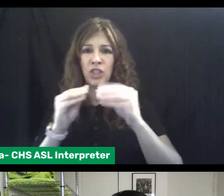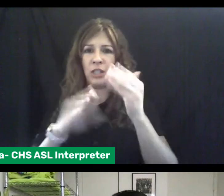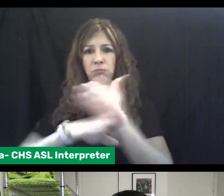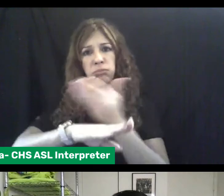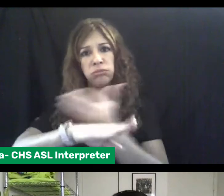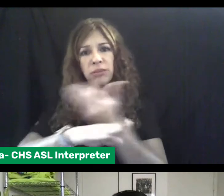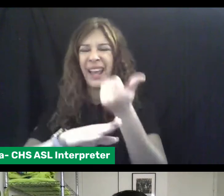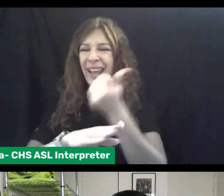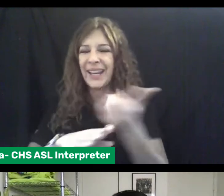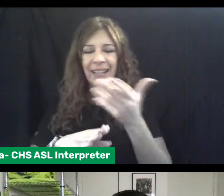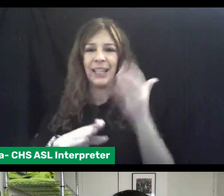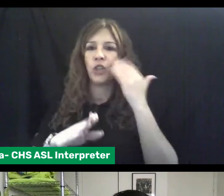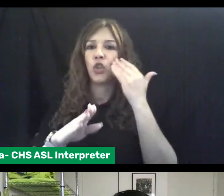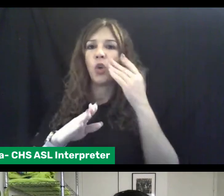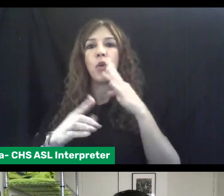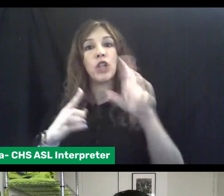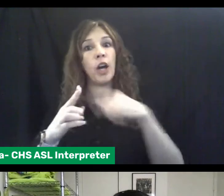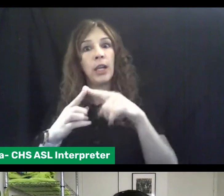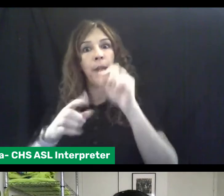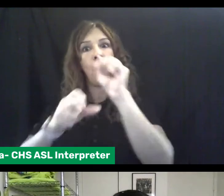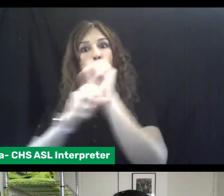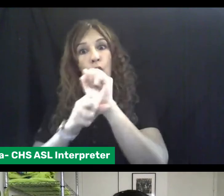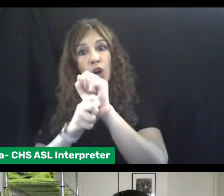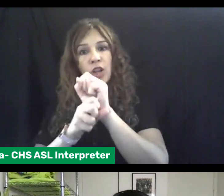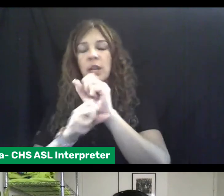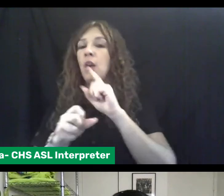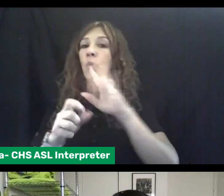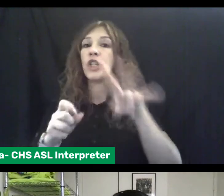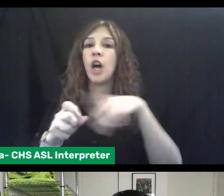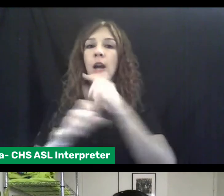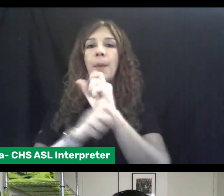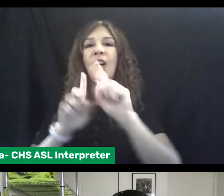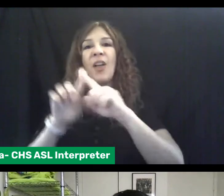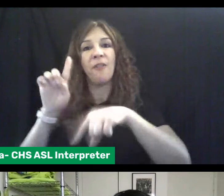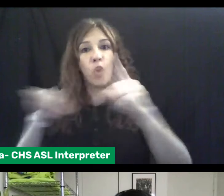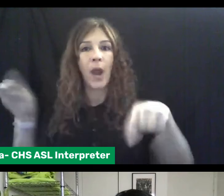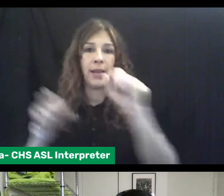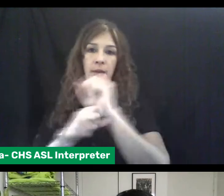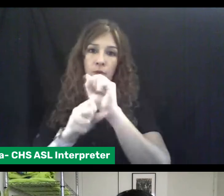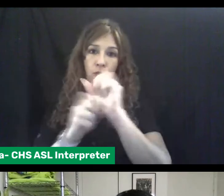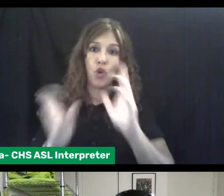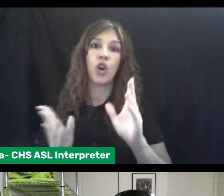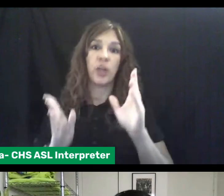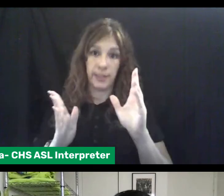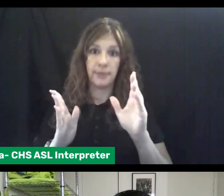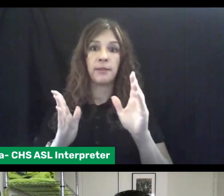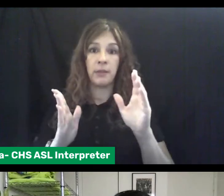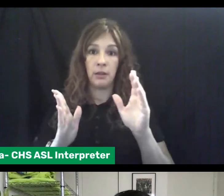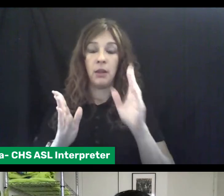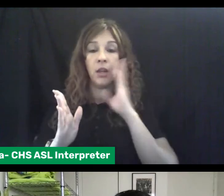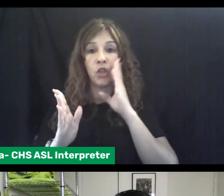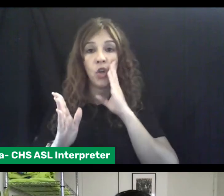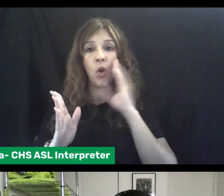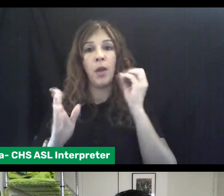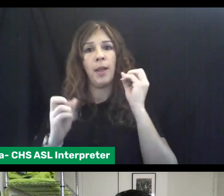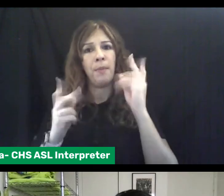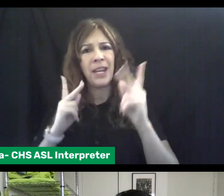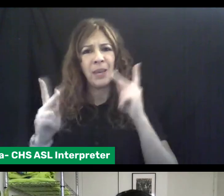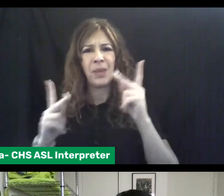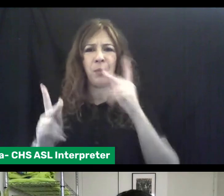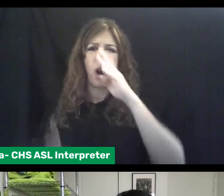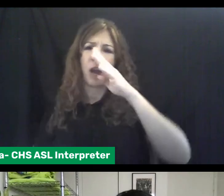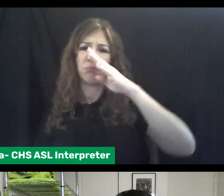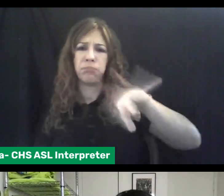derechos laborales, ¿verdad? Encontramos que muchas personas son expulsadas de los trabajos